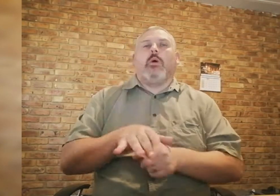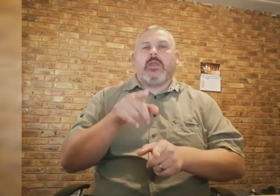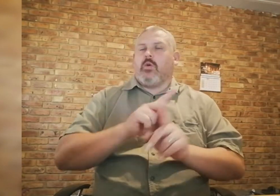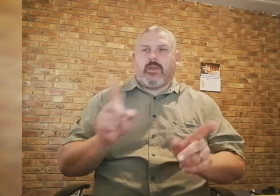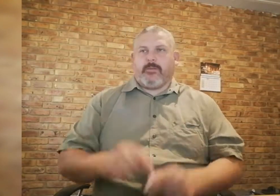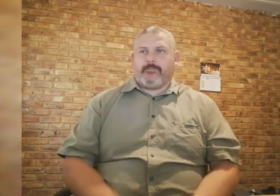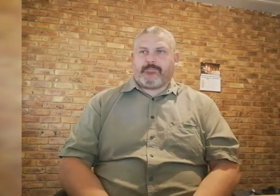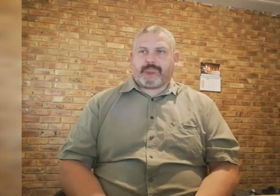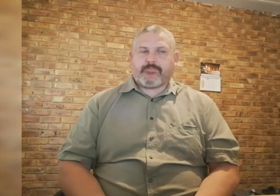wil jou nie.